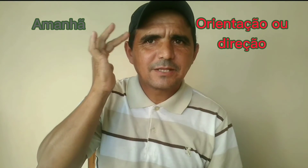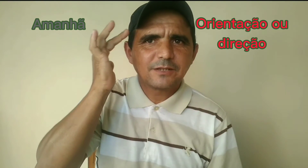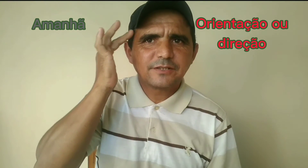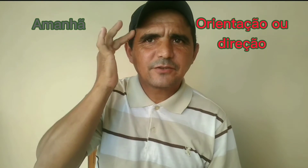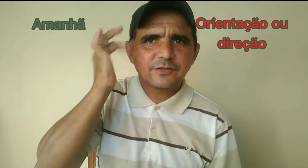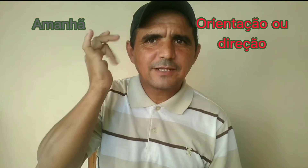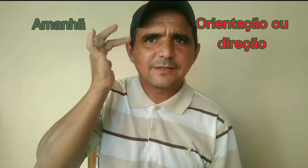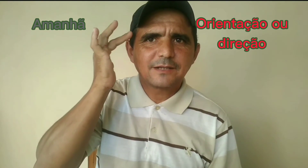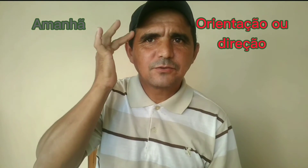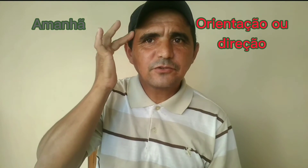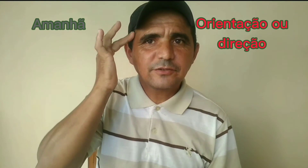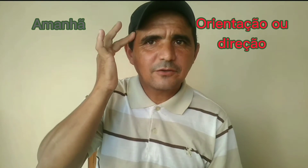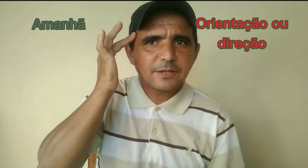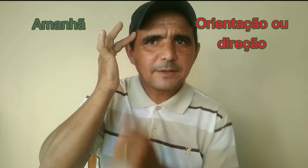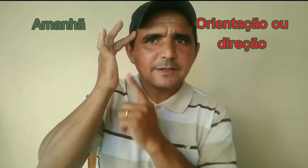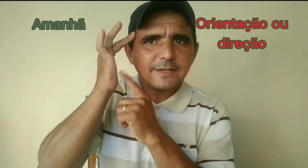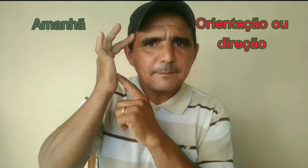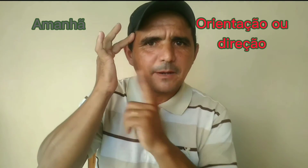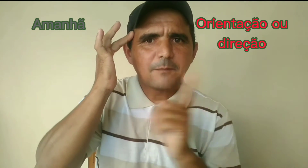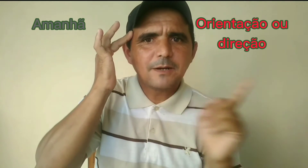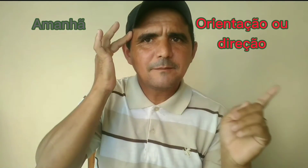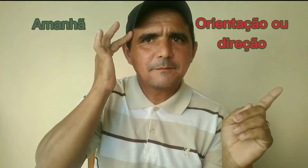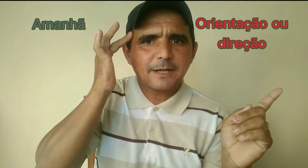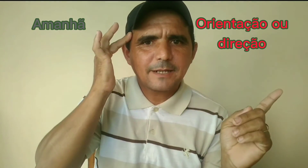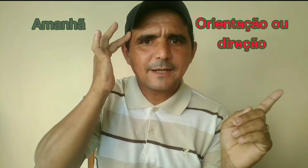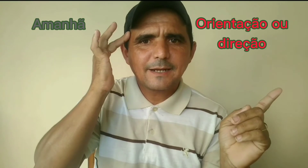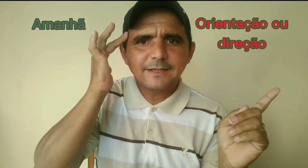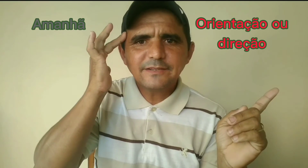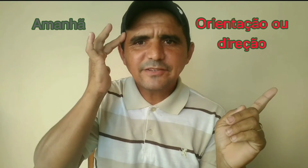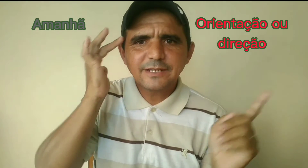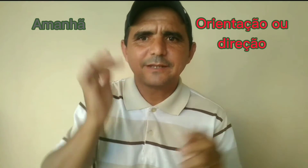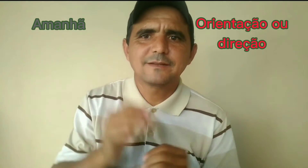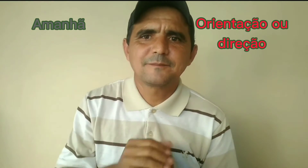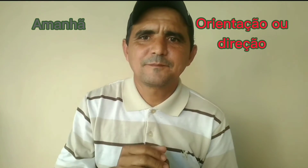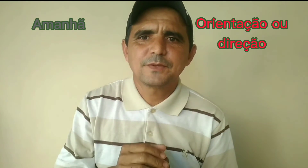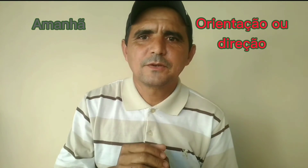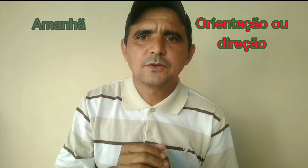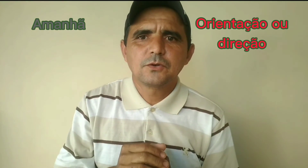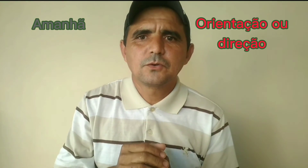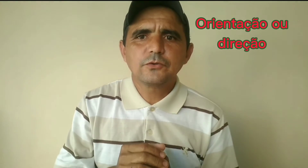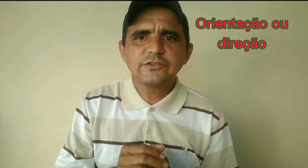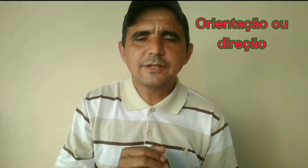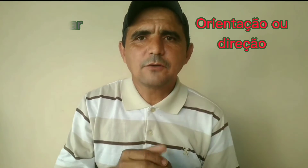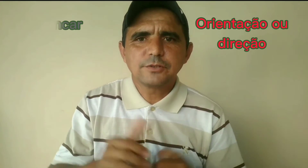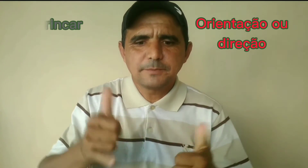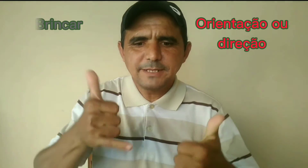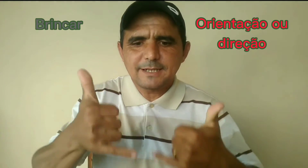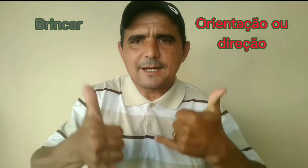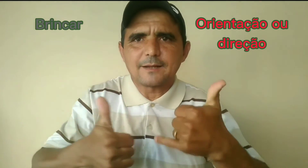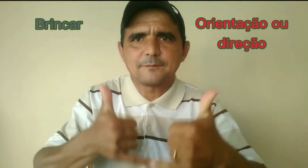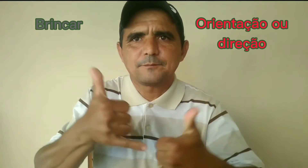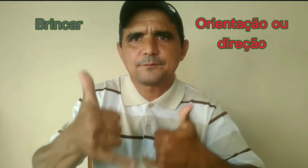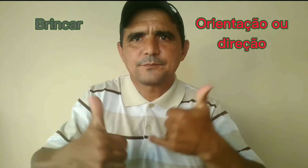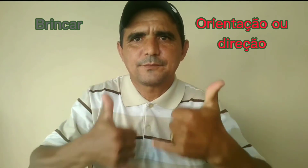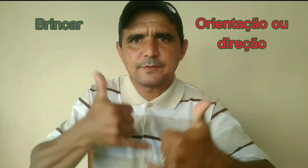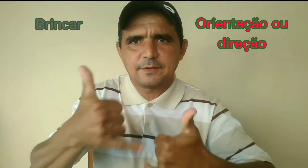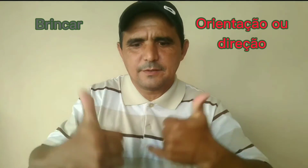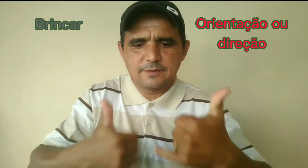Então a direcionalidade do sinal de amanhã é palma para a esquerda. O sinal de brincar.